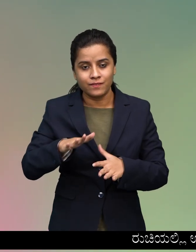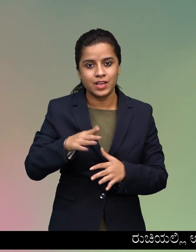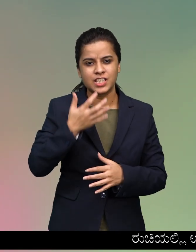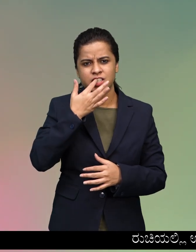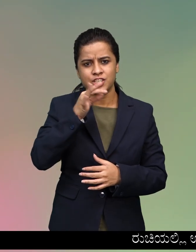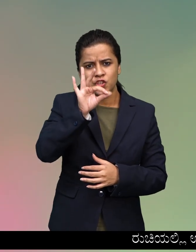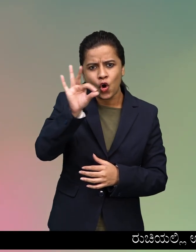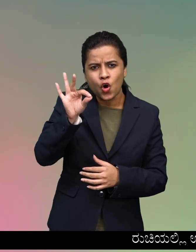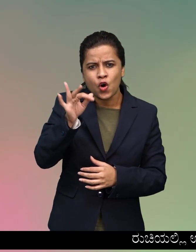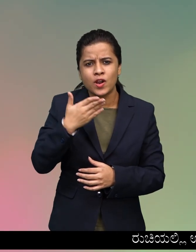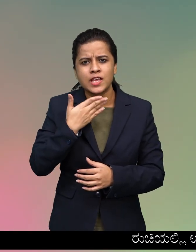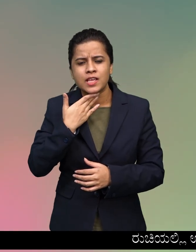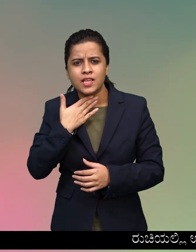pH 7.4 ಆಗಿದೆ.